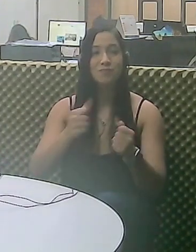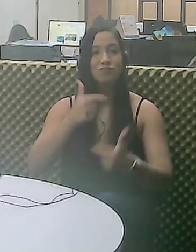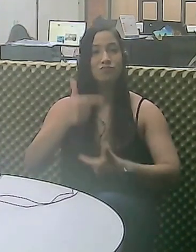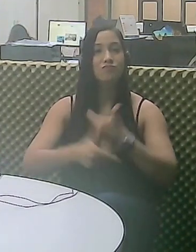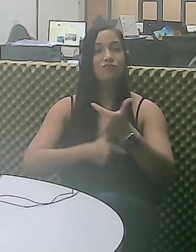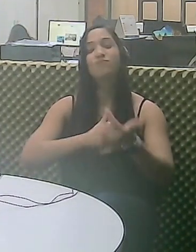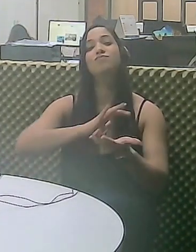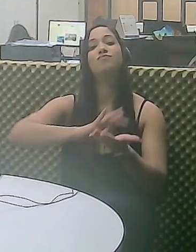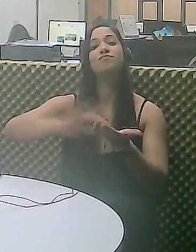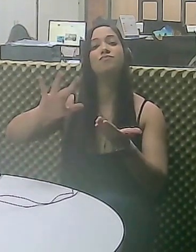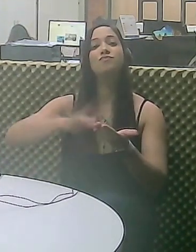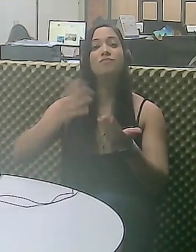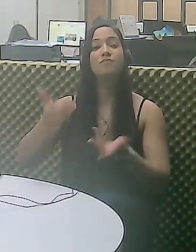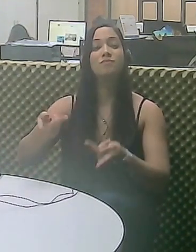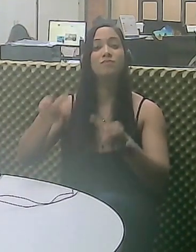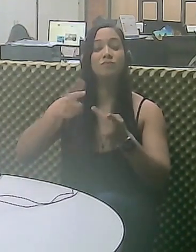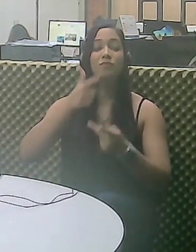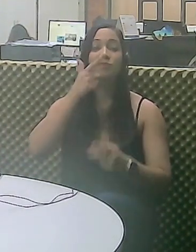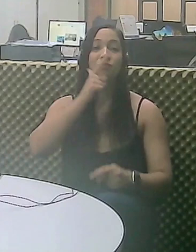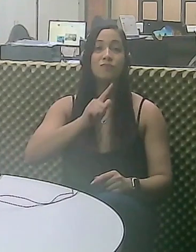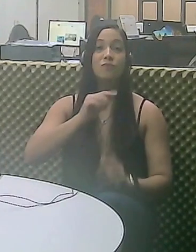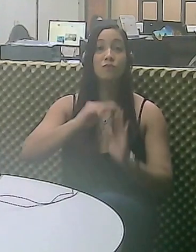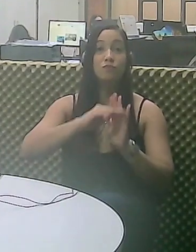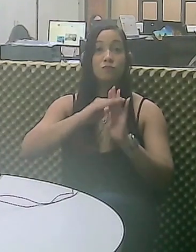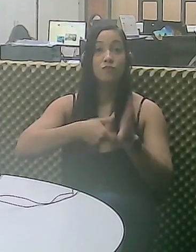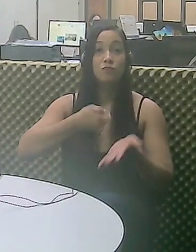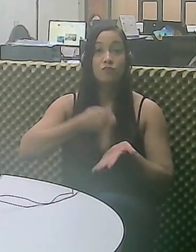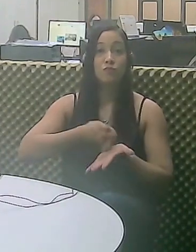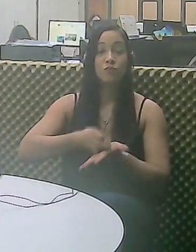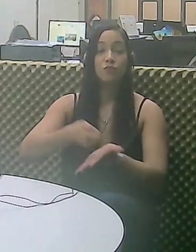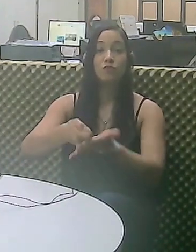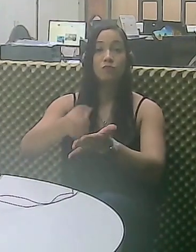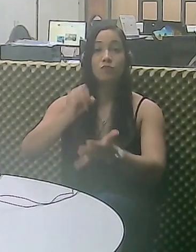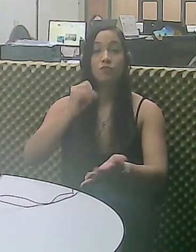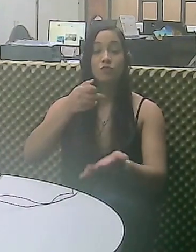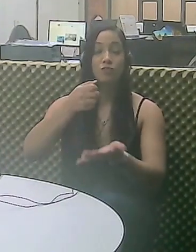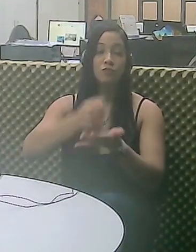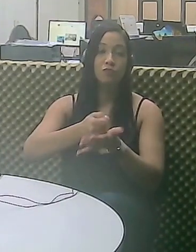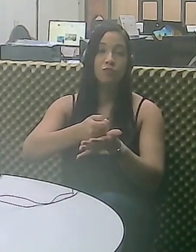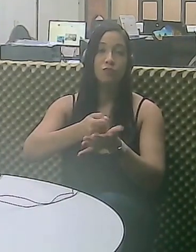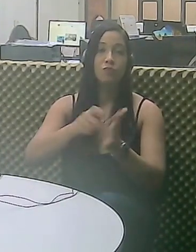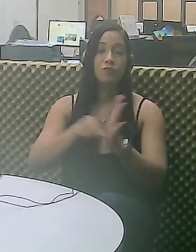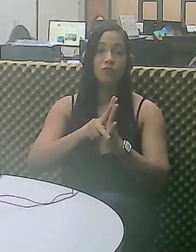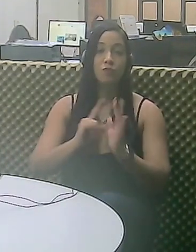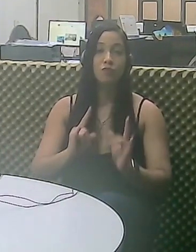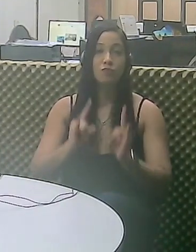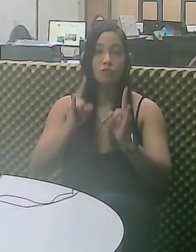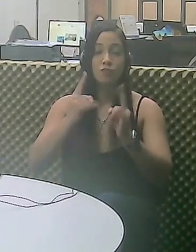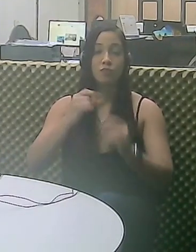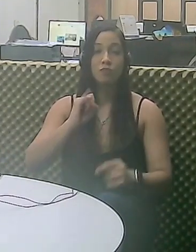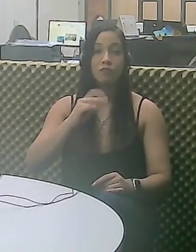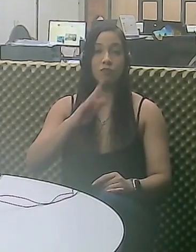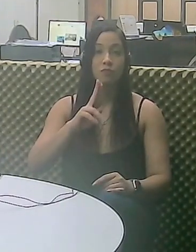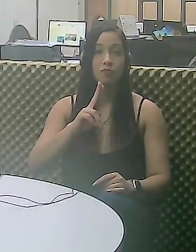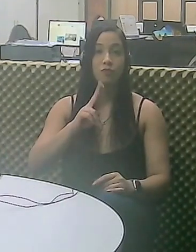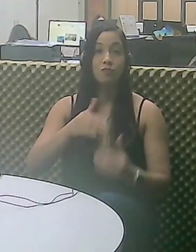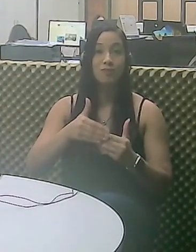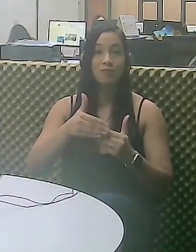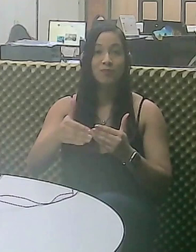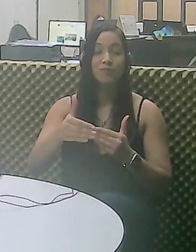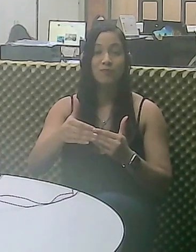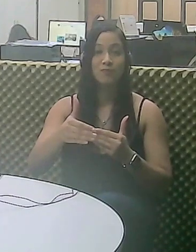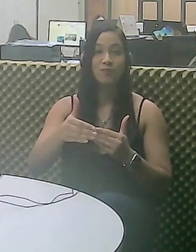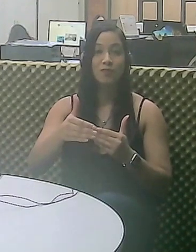serviço digital receberá descontos exclusivos no pagamento do Imposto Predial Territorial Urbano, o IPTU, a partir